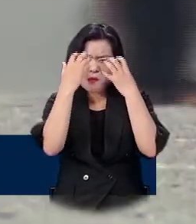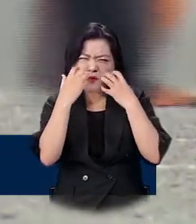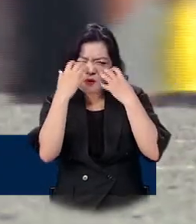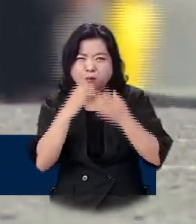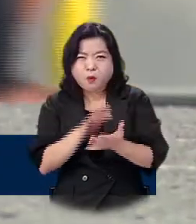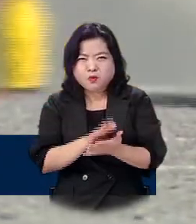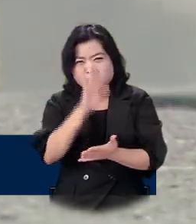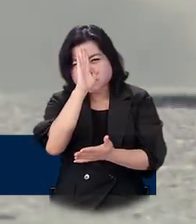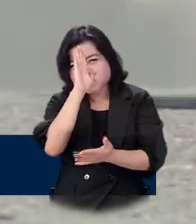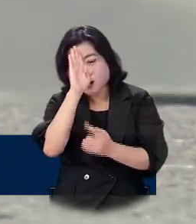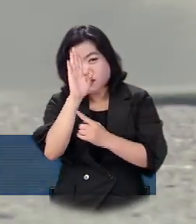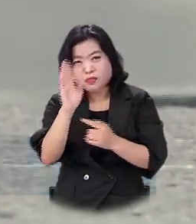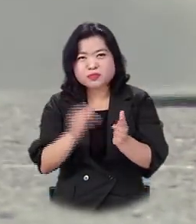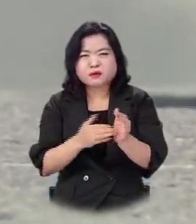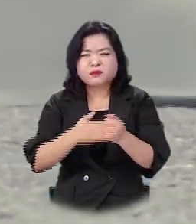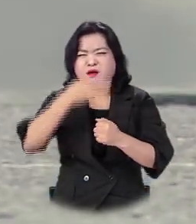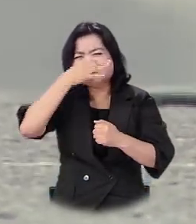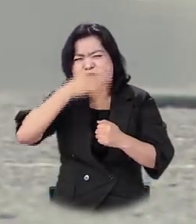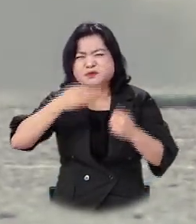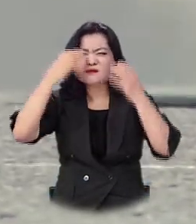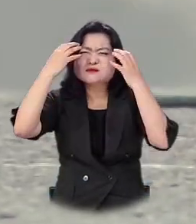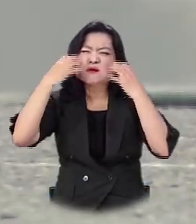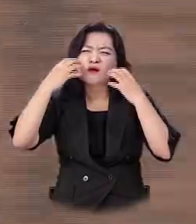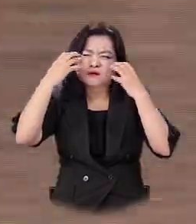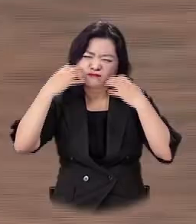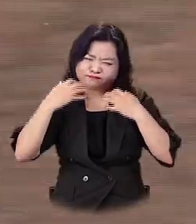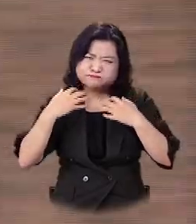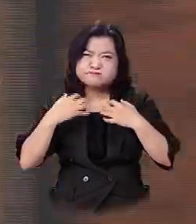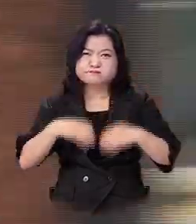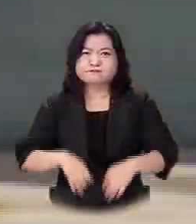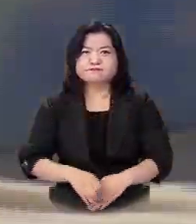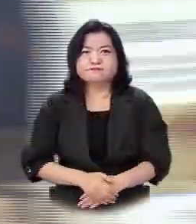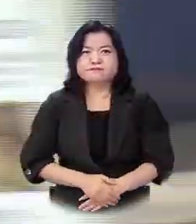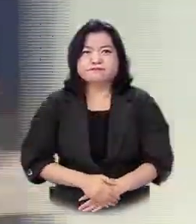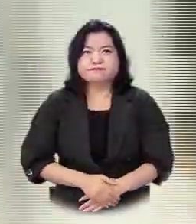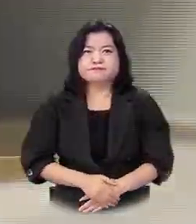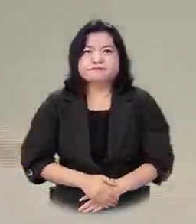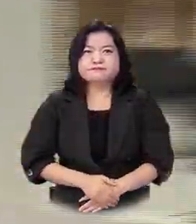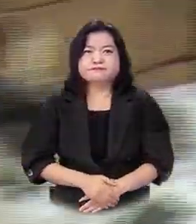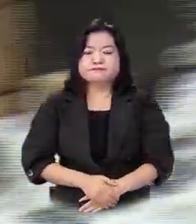질환 어느 때보다 힘든 여름 나기가 예상됩니다. TBC 정석헌입니다.